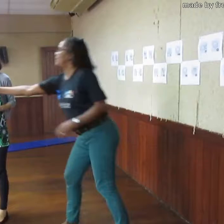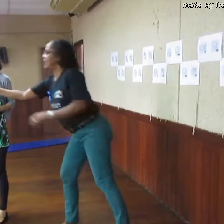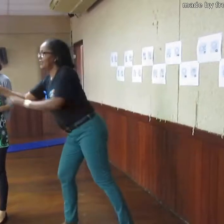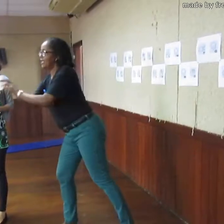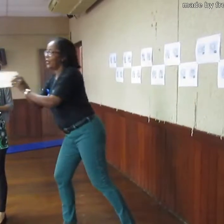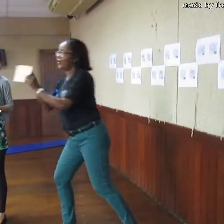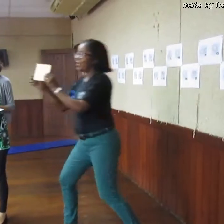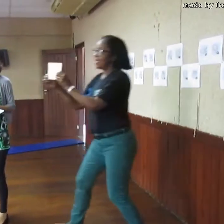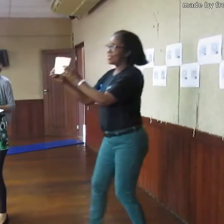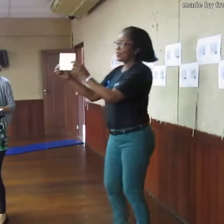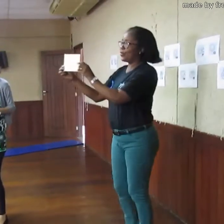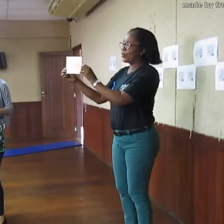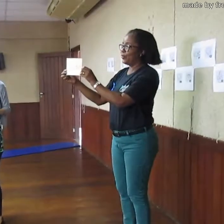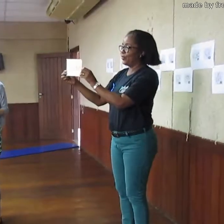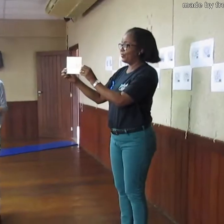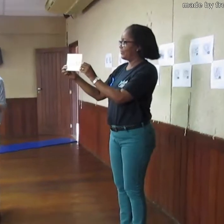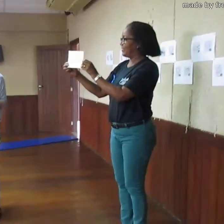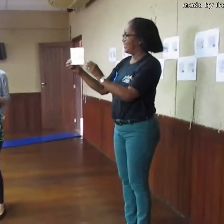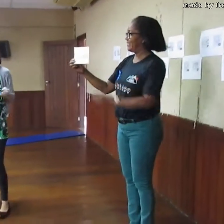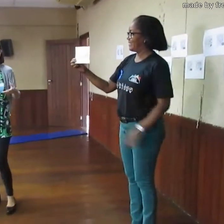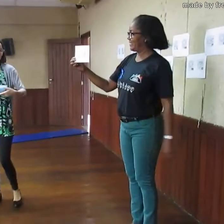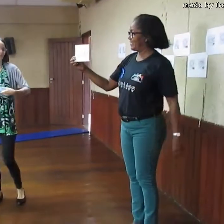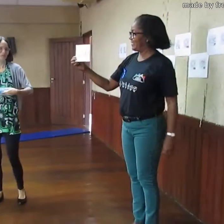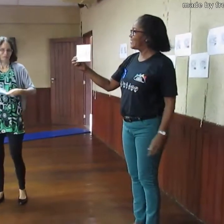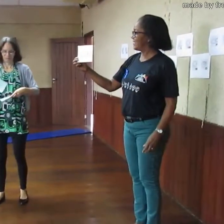Ó, gente, a palavra dela é, ó, sordo.